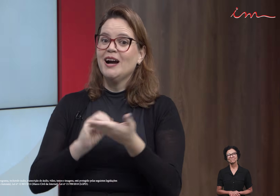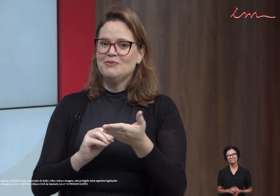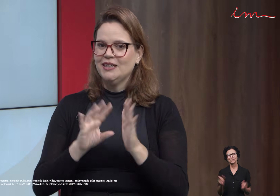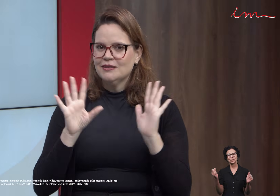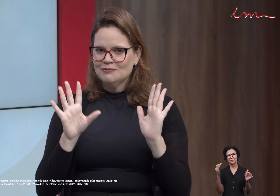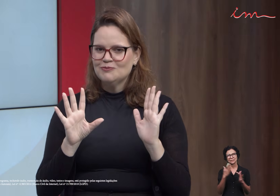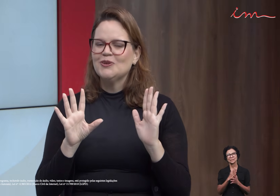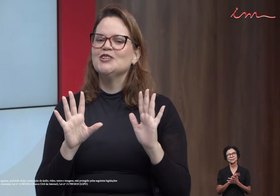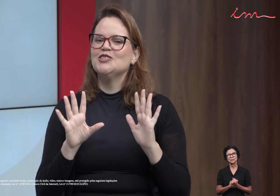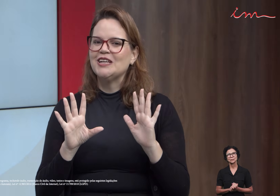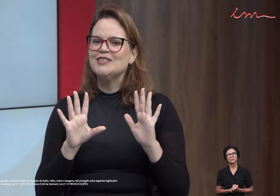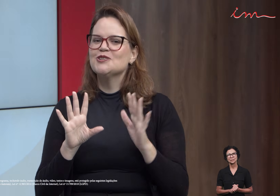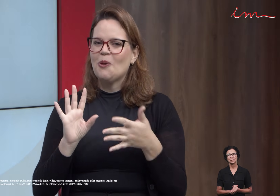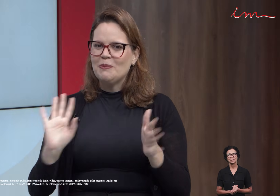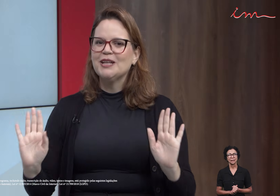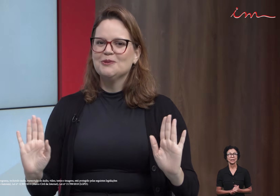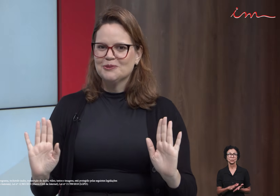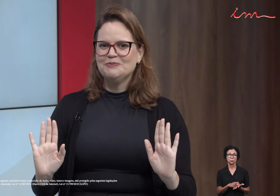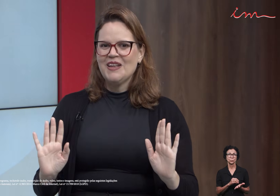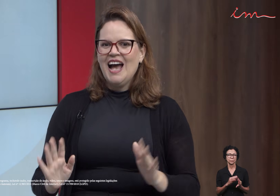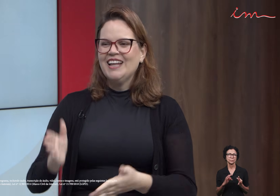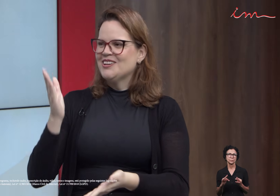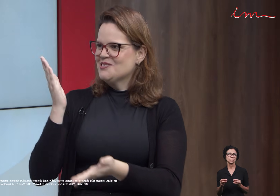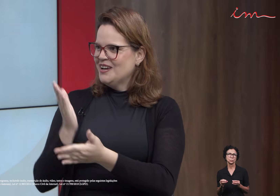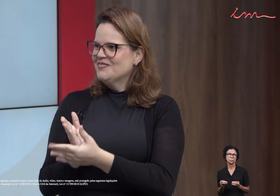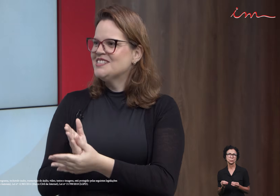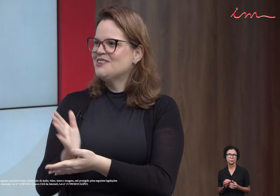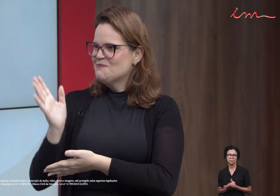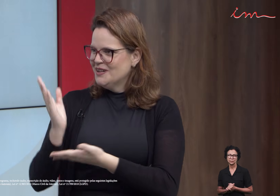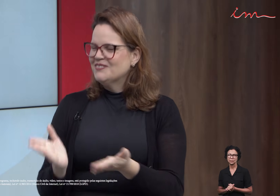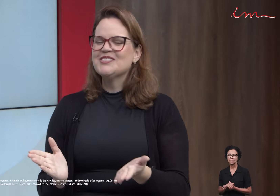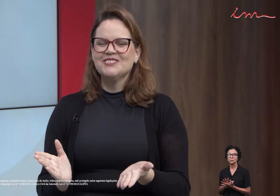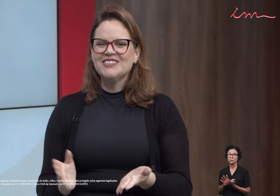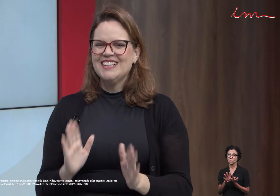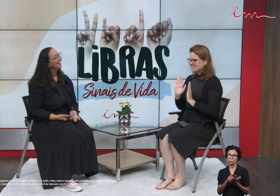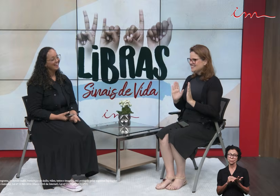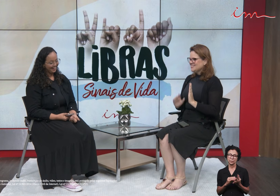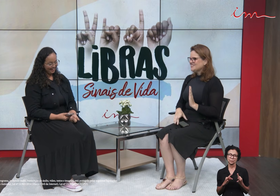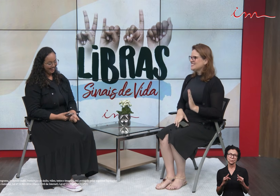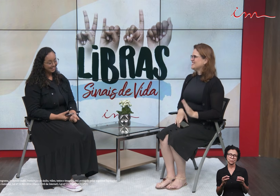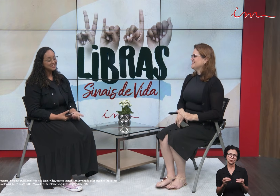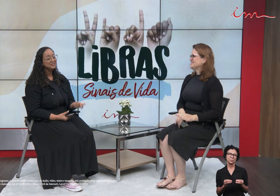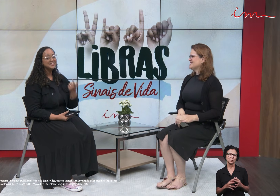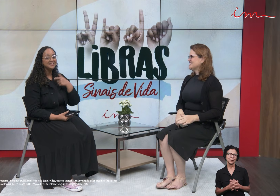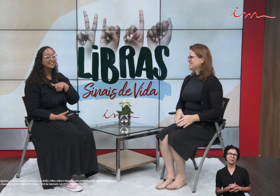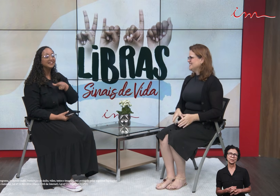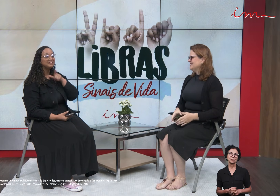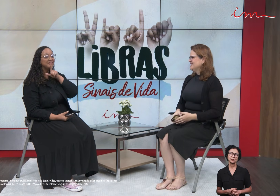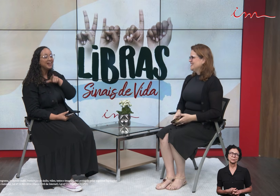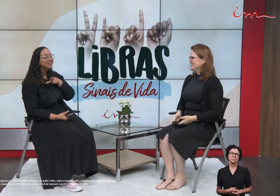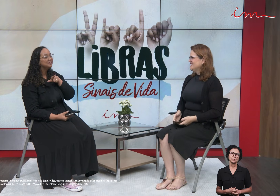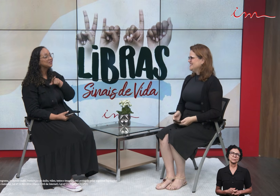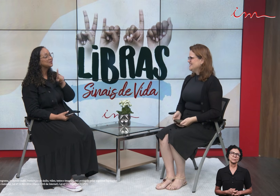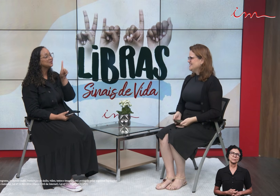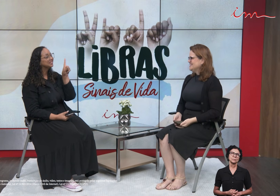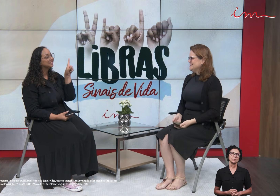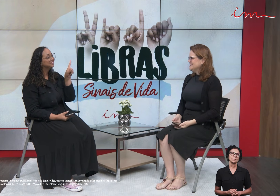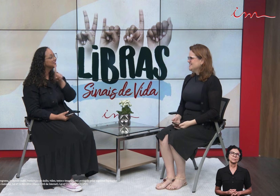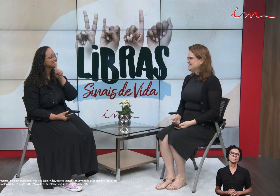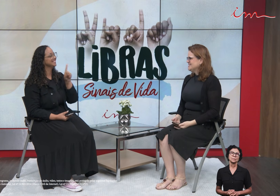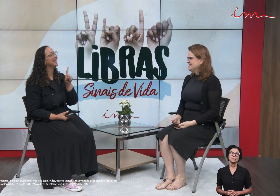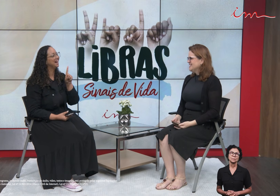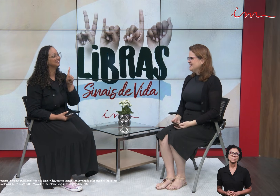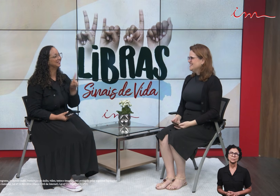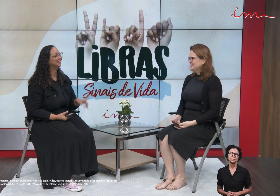vou copiar, porque a gente aqui, a gente copia tudo. Nós vemos e copiamos tudo, é assim que nós Essa fazemos. Priscila, ela fala, irmãos, como se ela